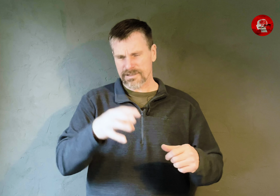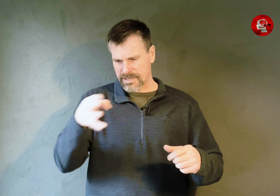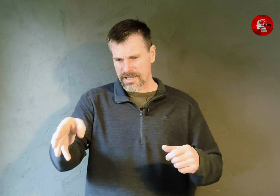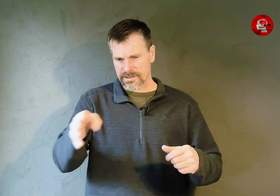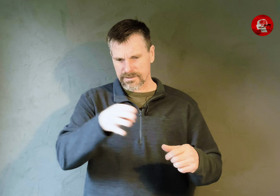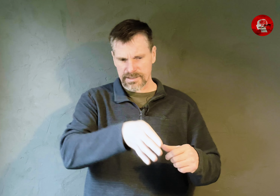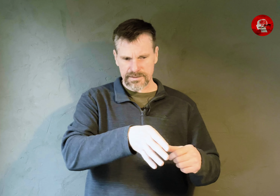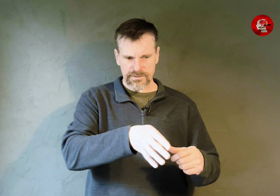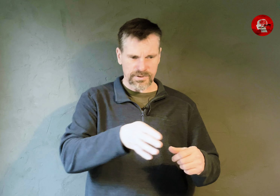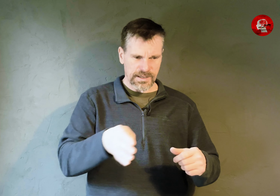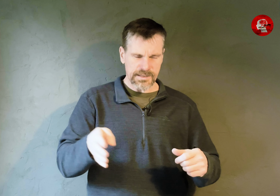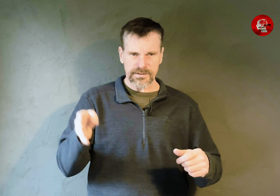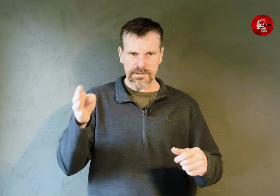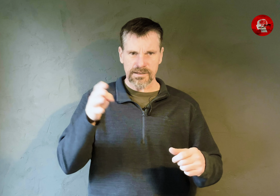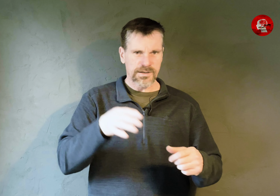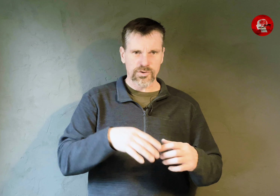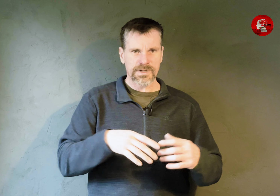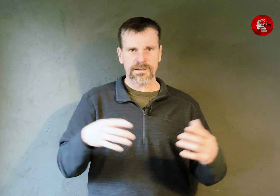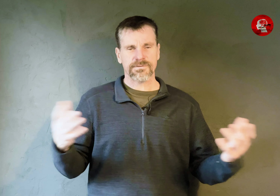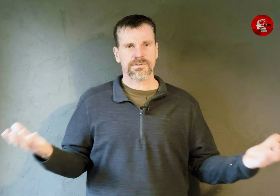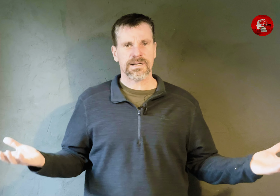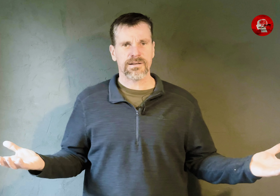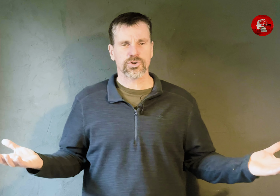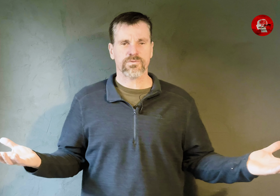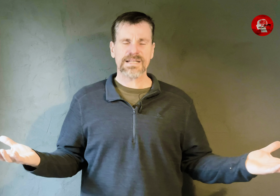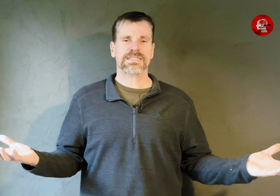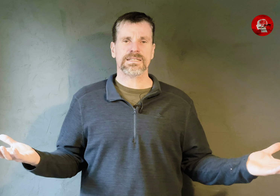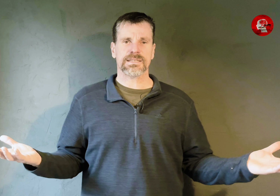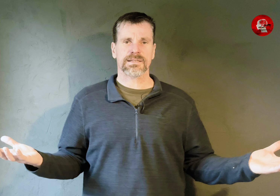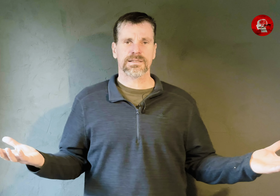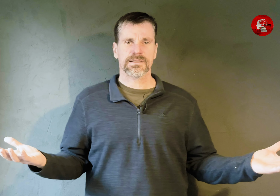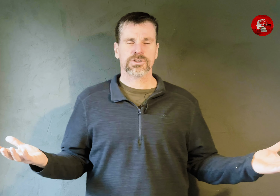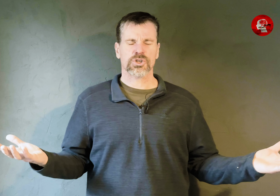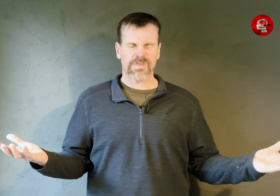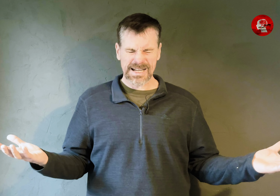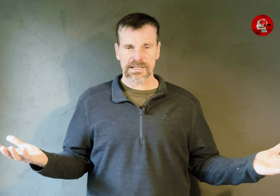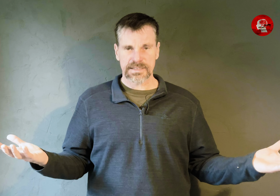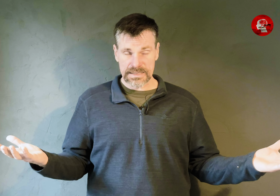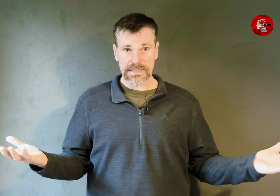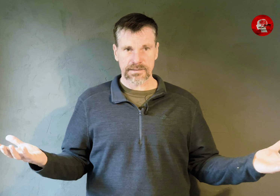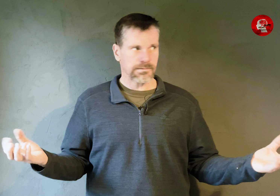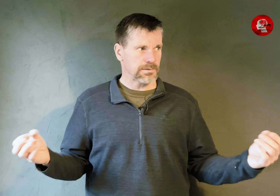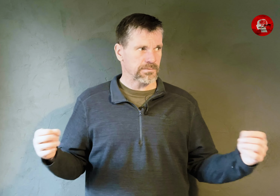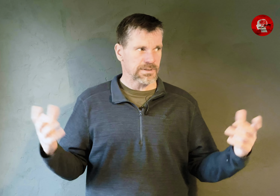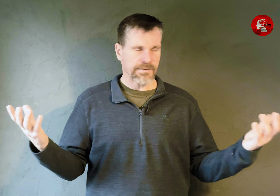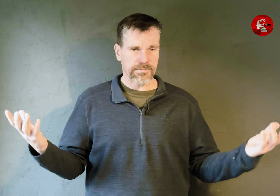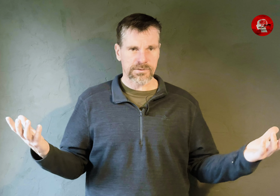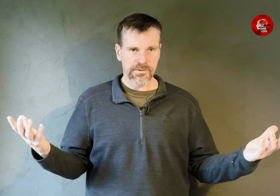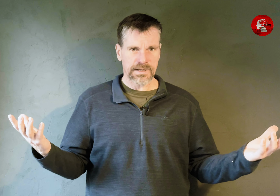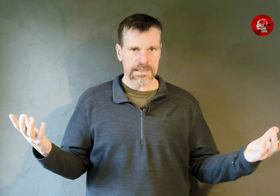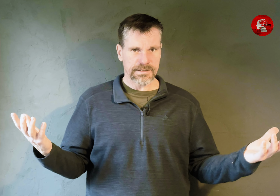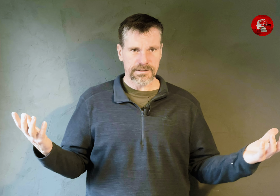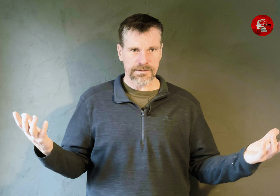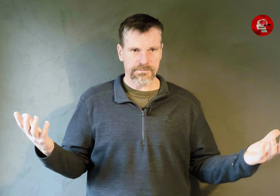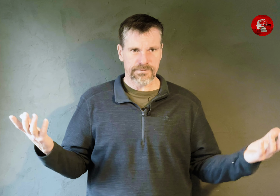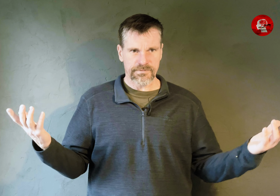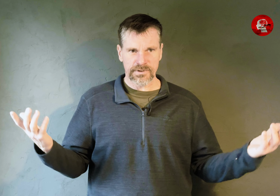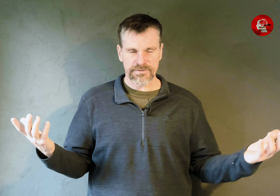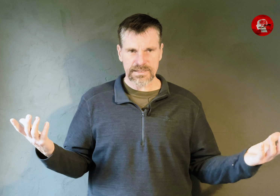der das durchtrennt schon mal total schwachsinnig schwachsinnig ich muss das einfach betonen weil sonst fällt es ja